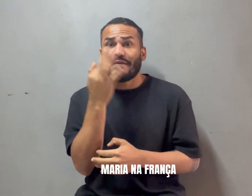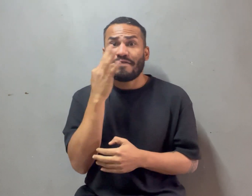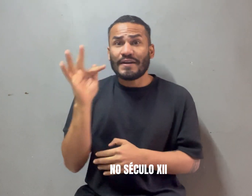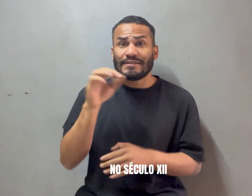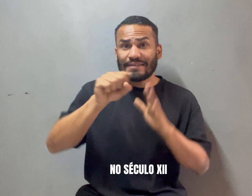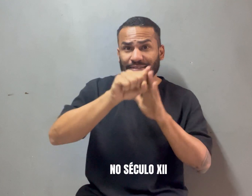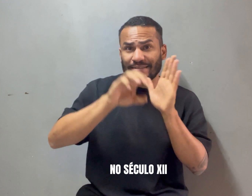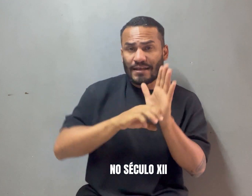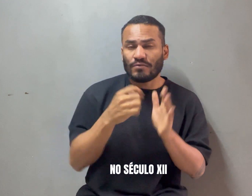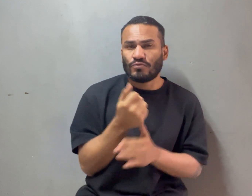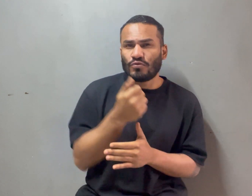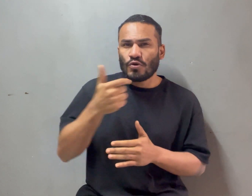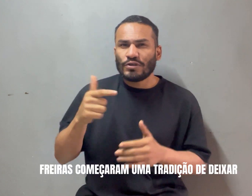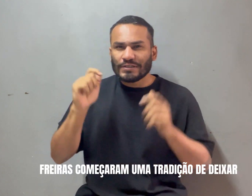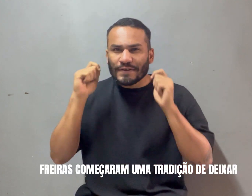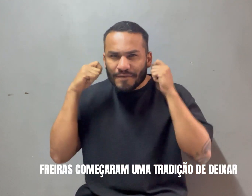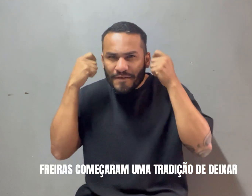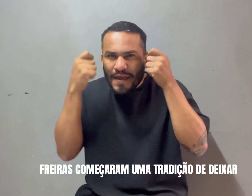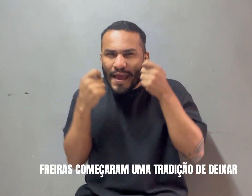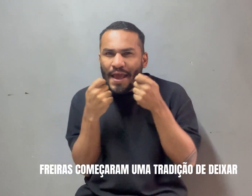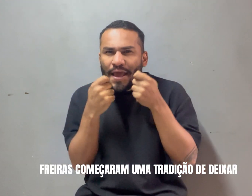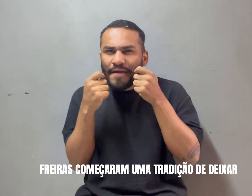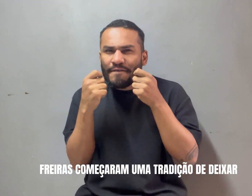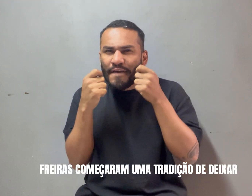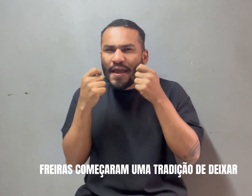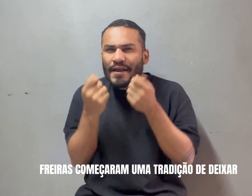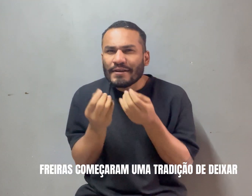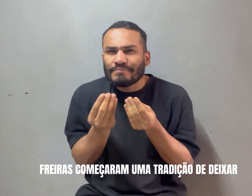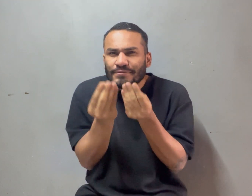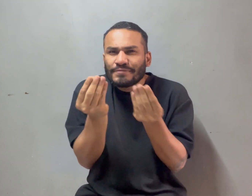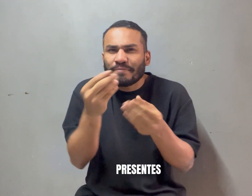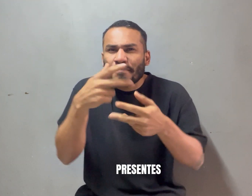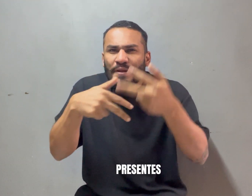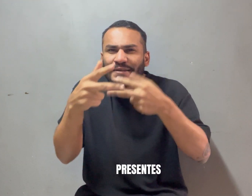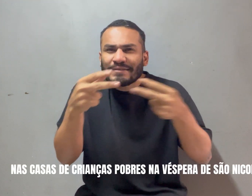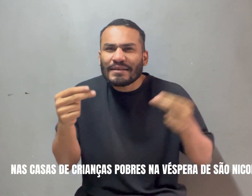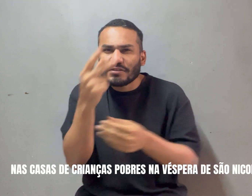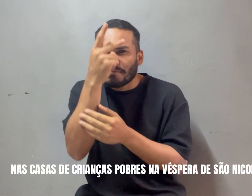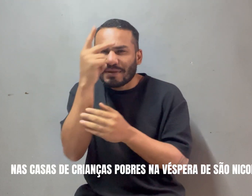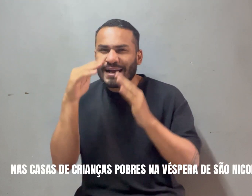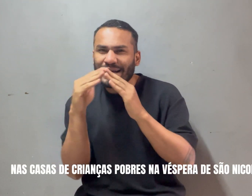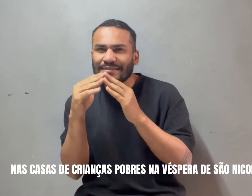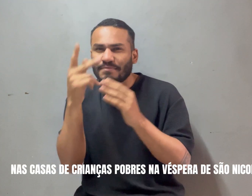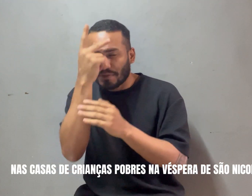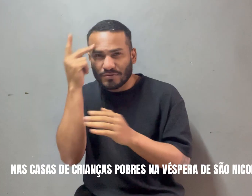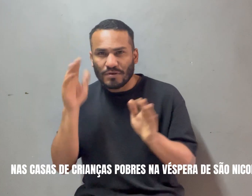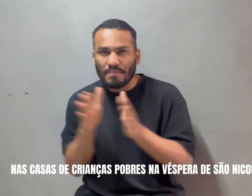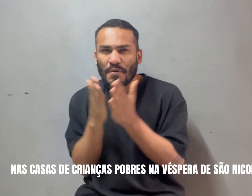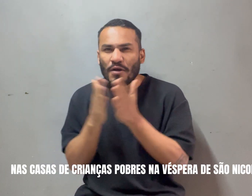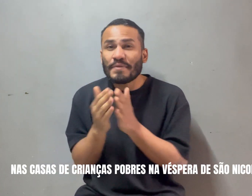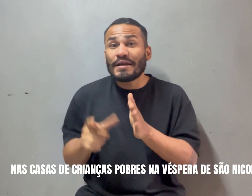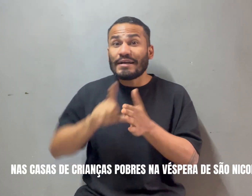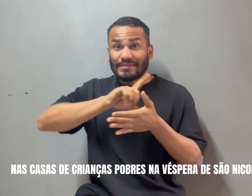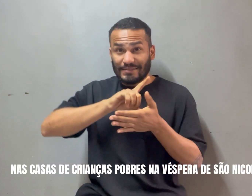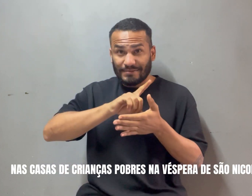no século XII, freiras começaram uma tradição de deixar presentes nas casas de crianças pobres na véspera de São